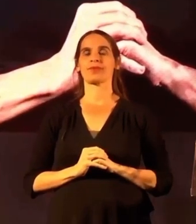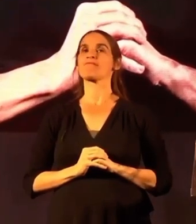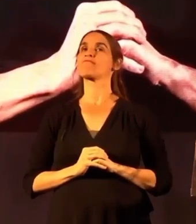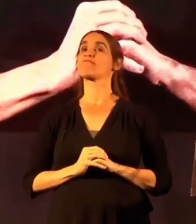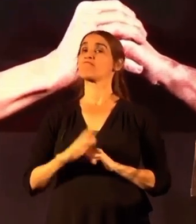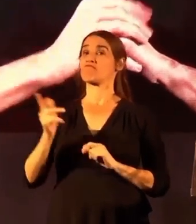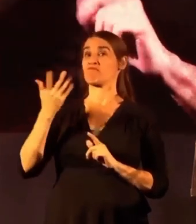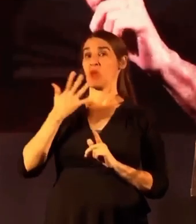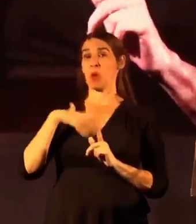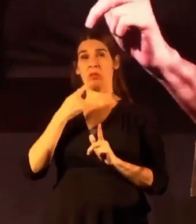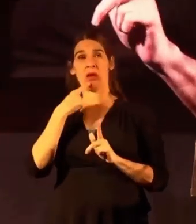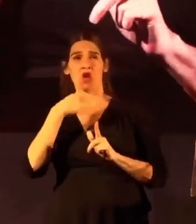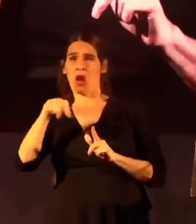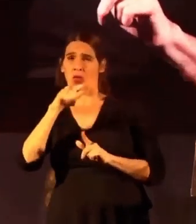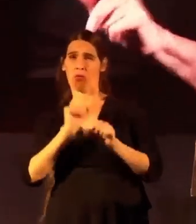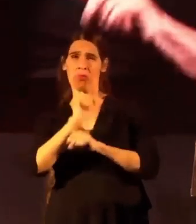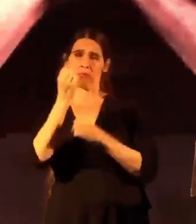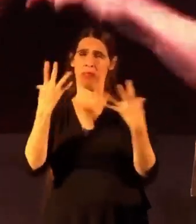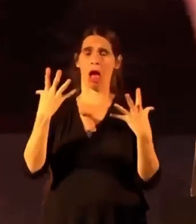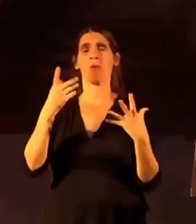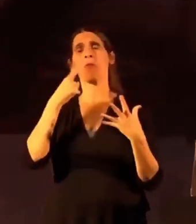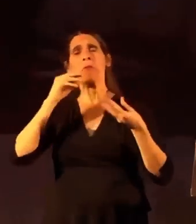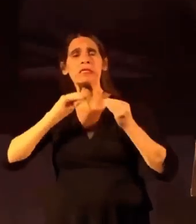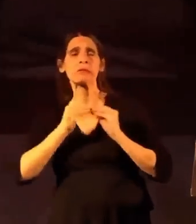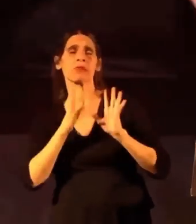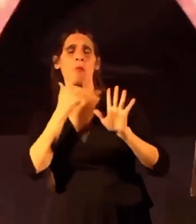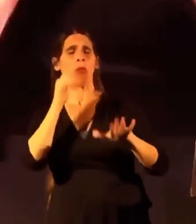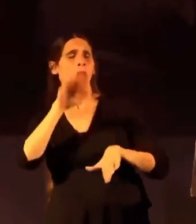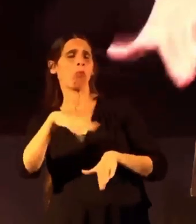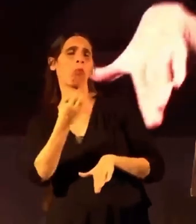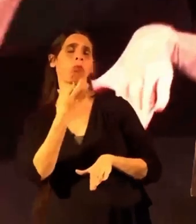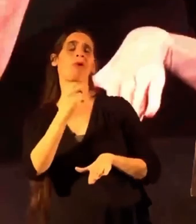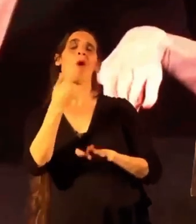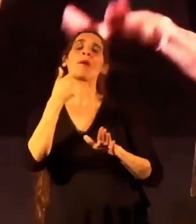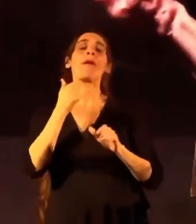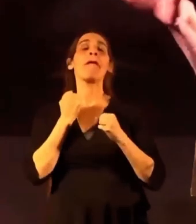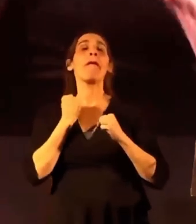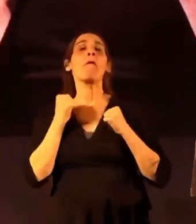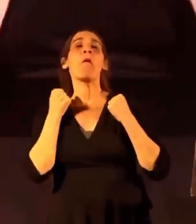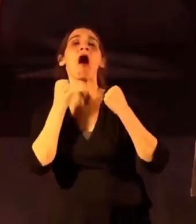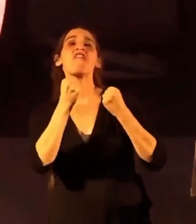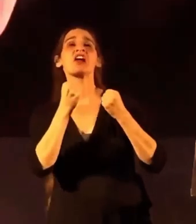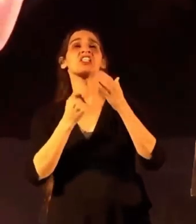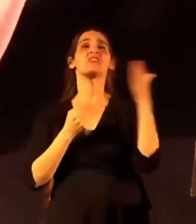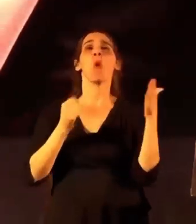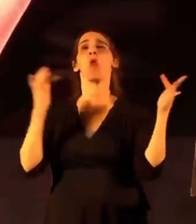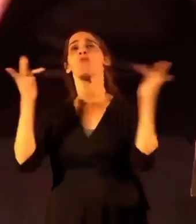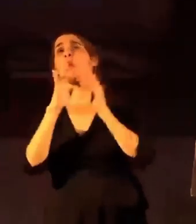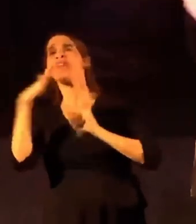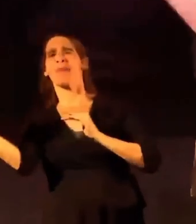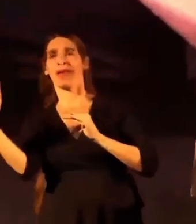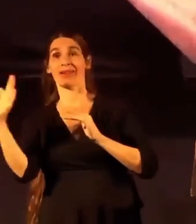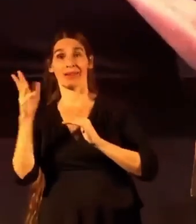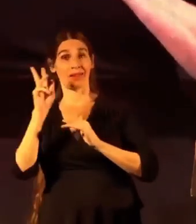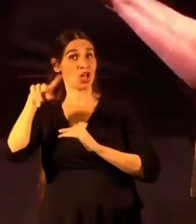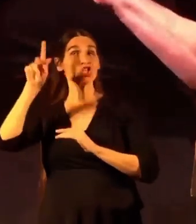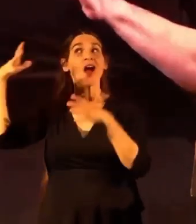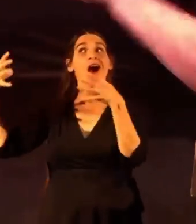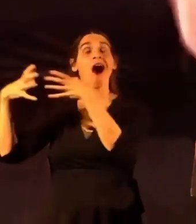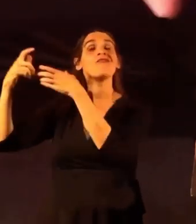מבקשים להדוף את הטענות שלנו, לצמצם אותן, לקרוא לזה מאבק של שמאל מול ימין. יש אפילו